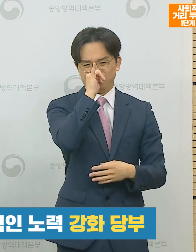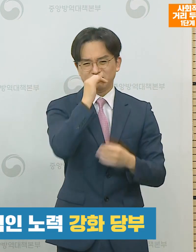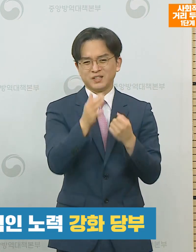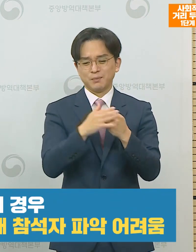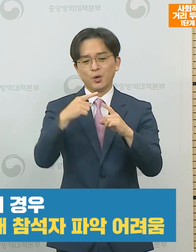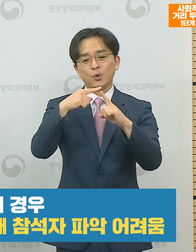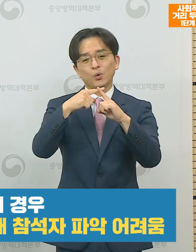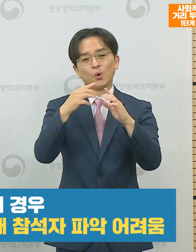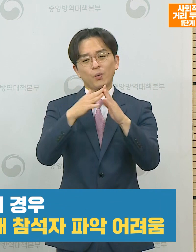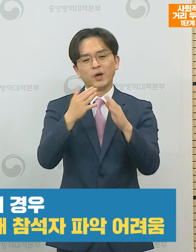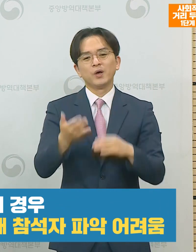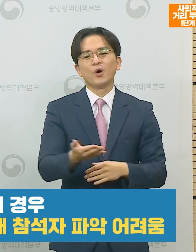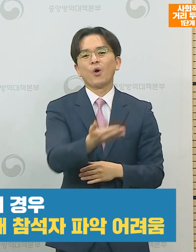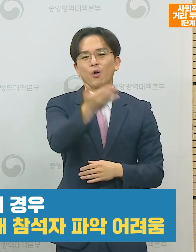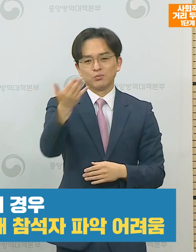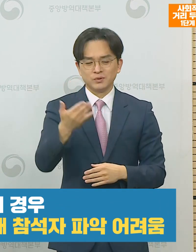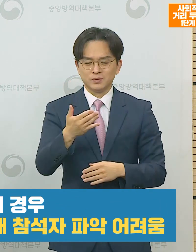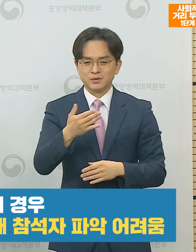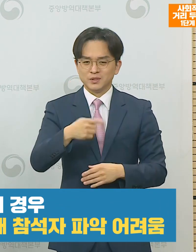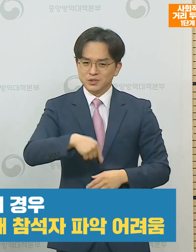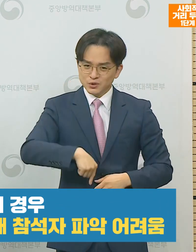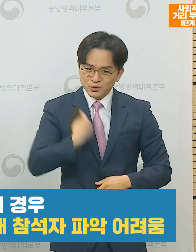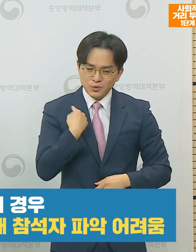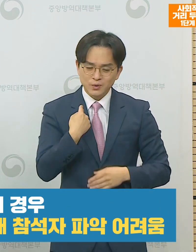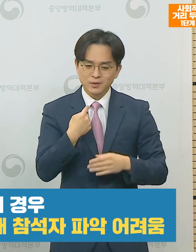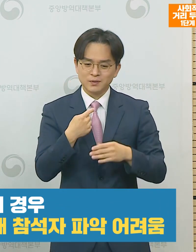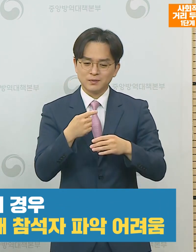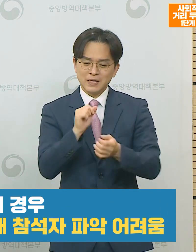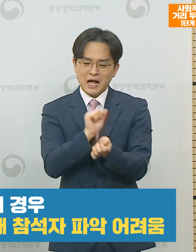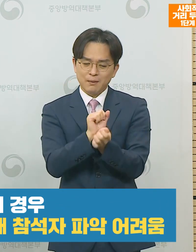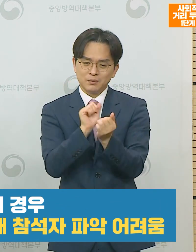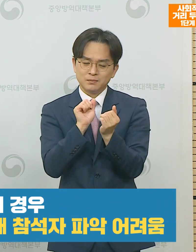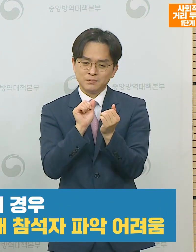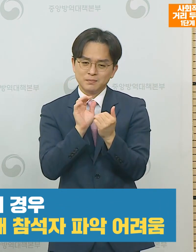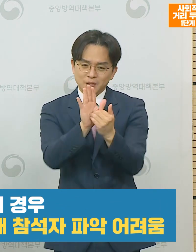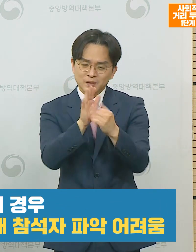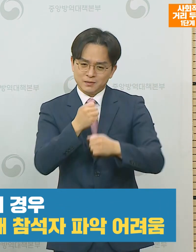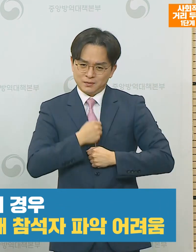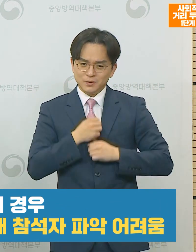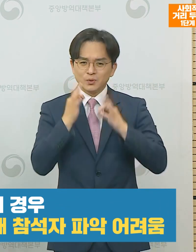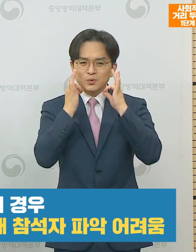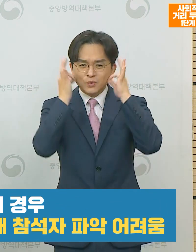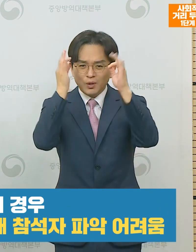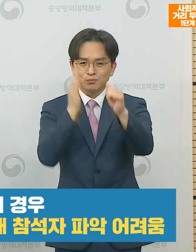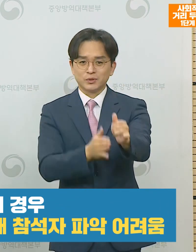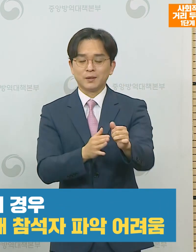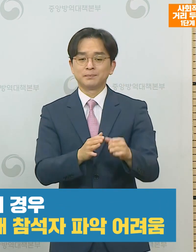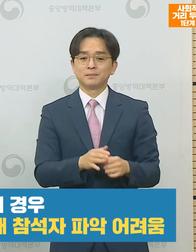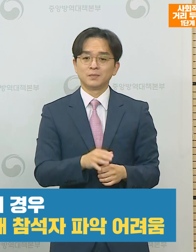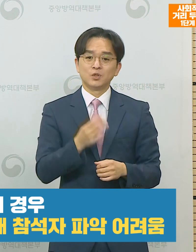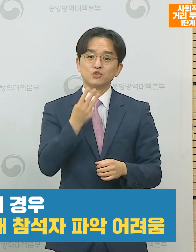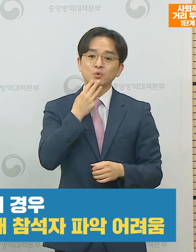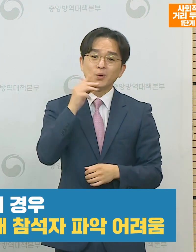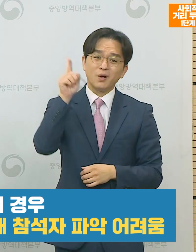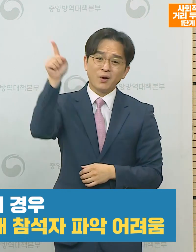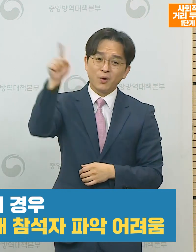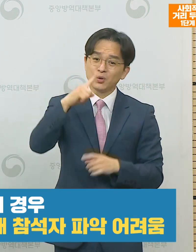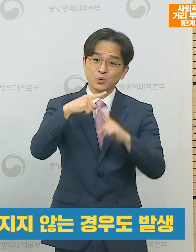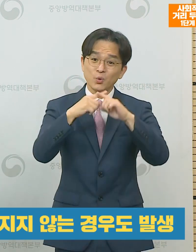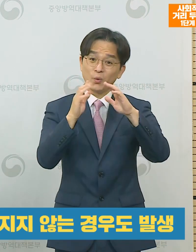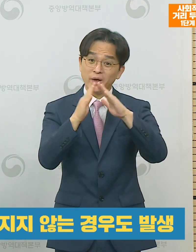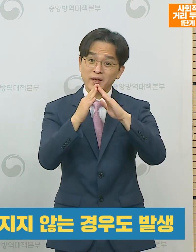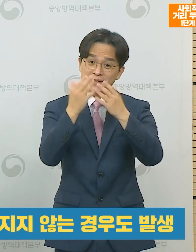드립니다. 특히 일부 교회의 경우에는 명부 작성이 미흡해서 예배 참석자를 파악하는 데 어려움이